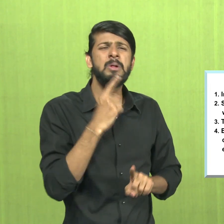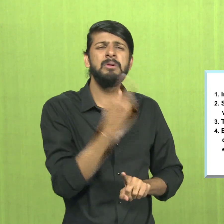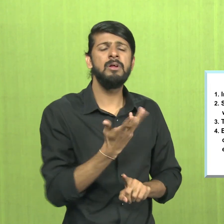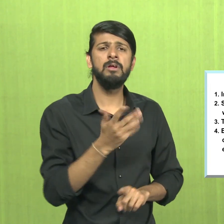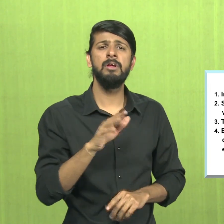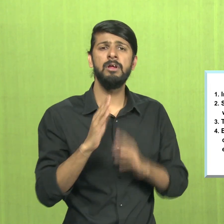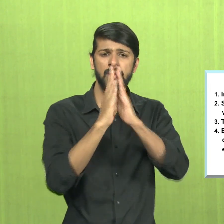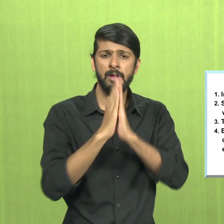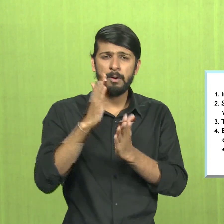रिलिजन